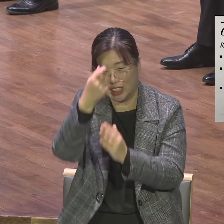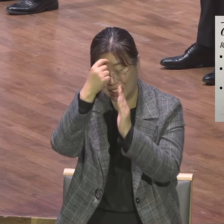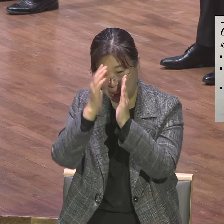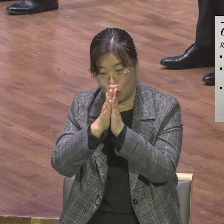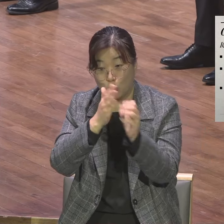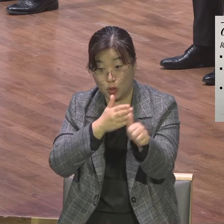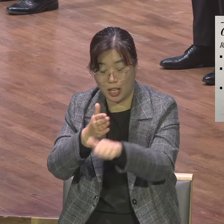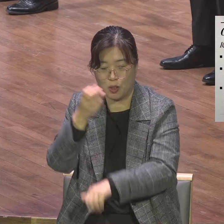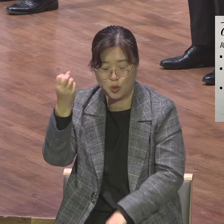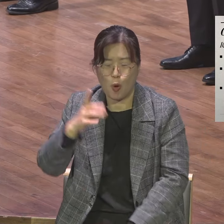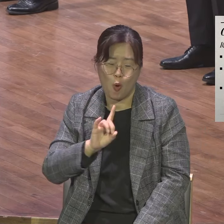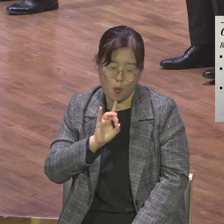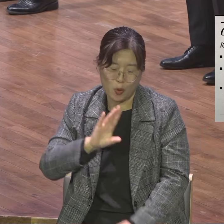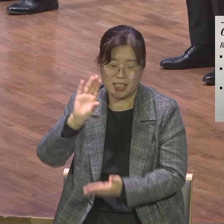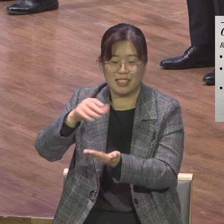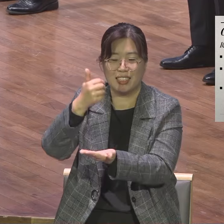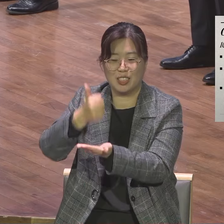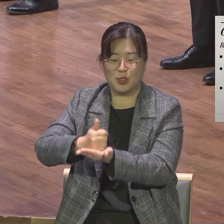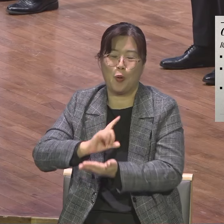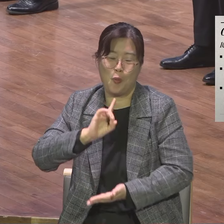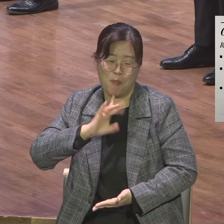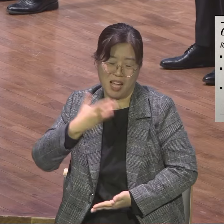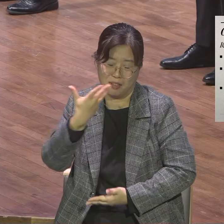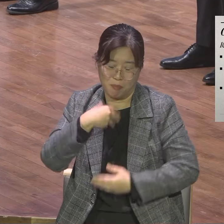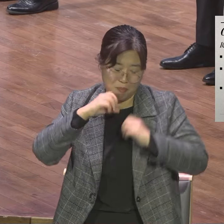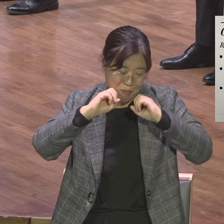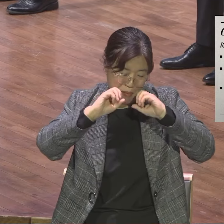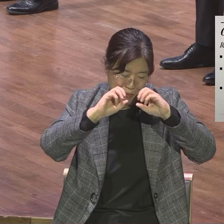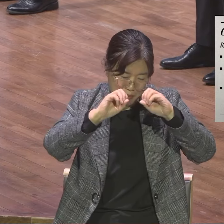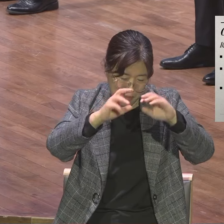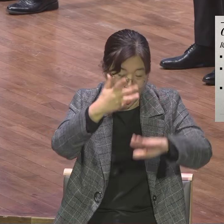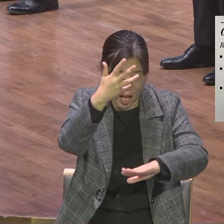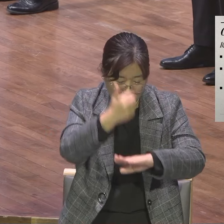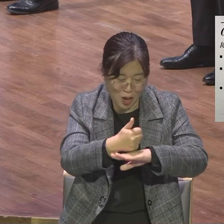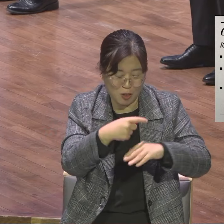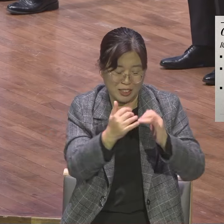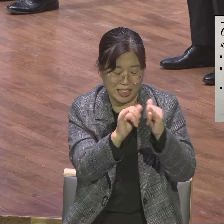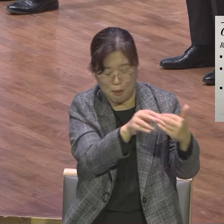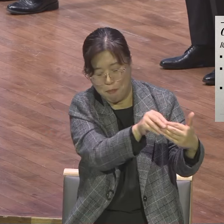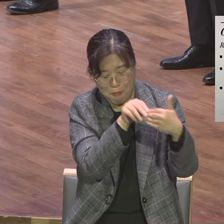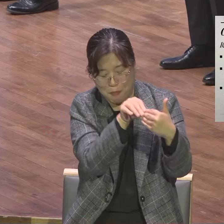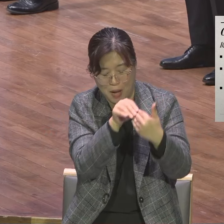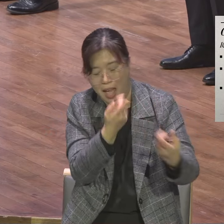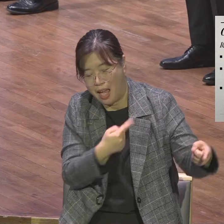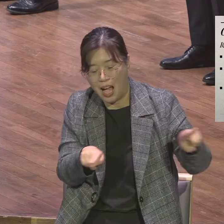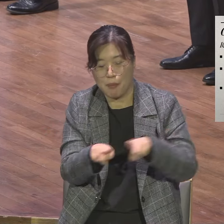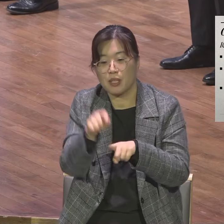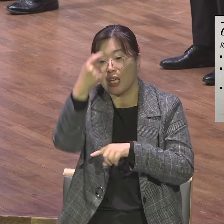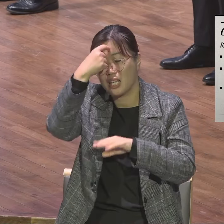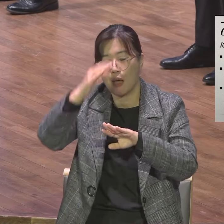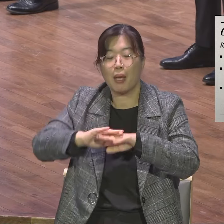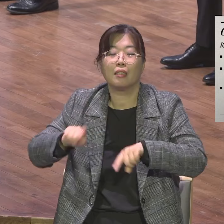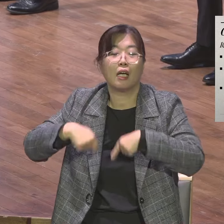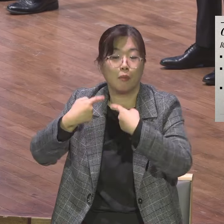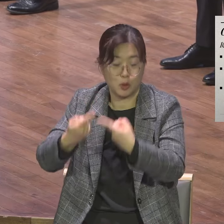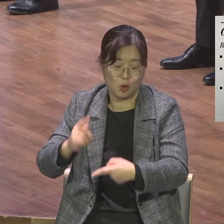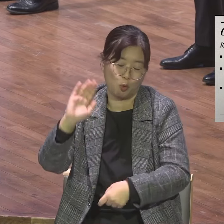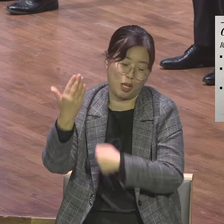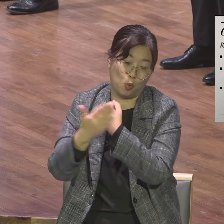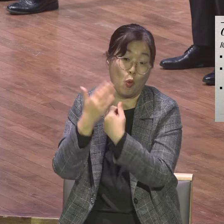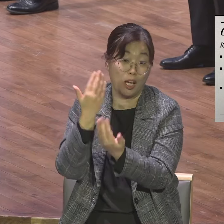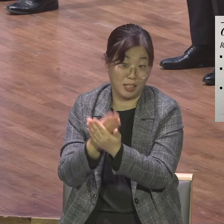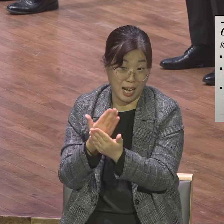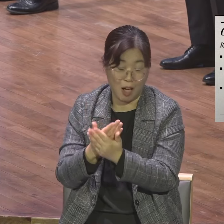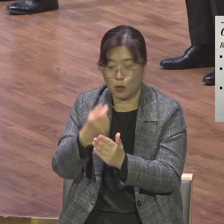되시는 오직 예수 그리스도를 믿어 하나님의 집에서 함께 예배하는 인생 되게 하여 주시옵소서. 한 번 더